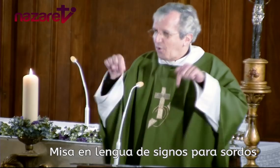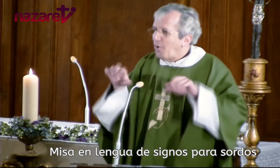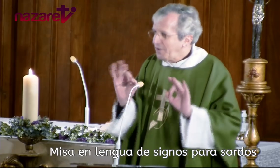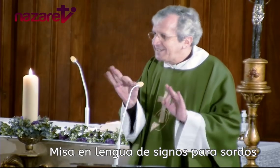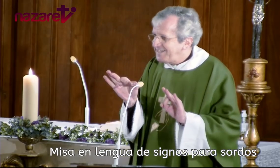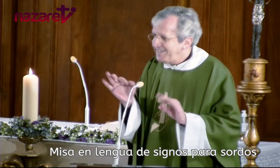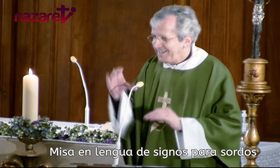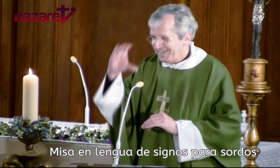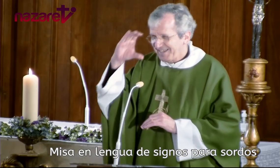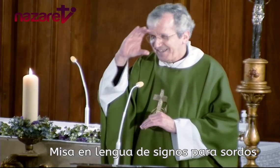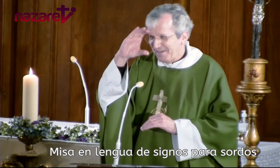Hoy sí que hemos